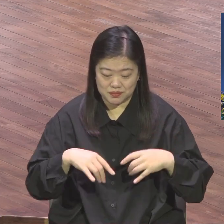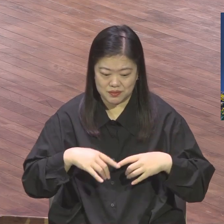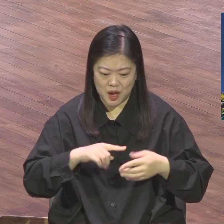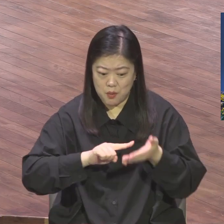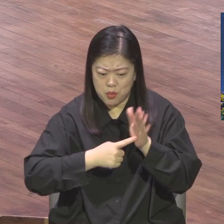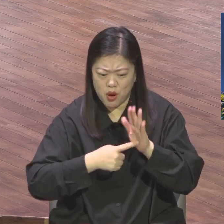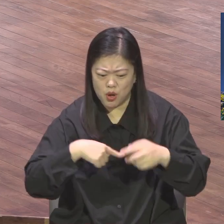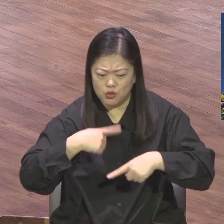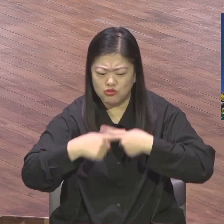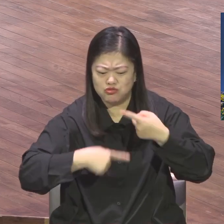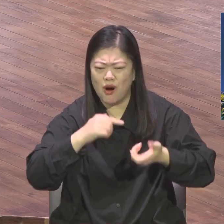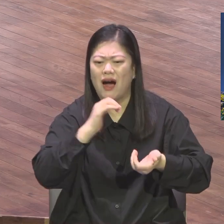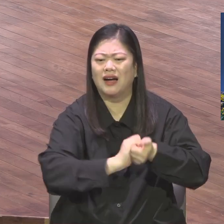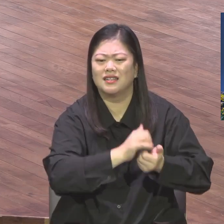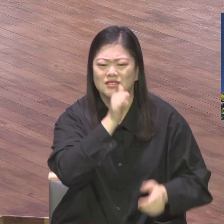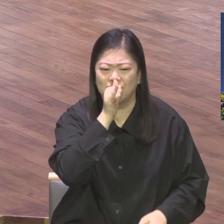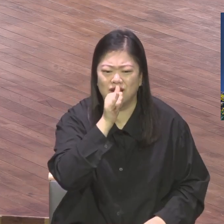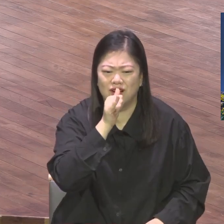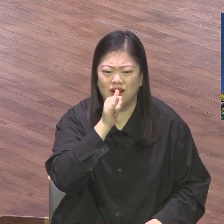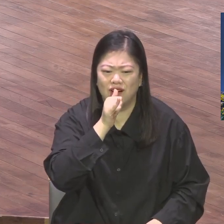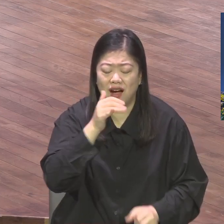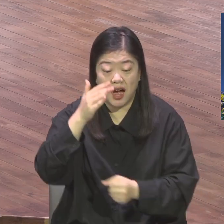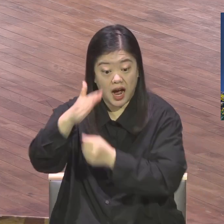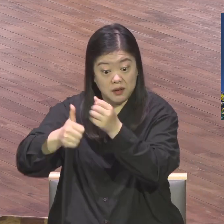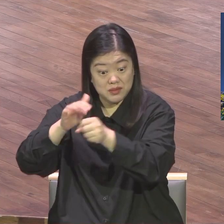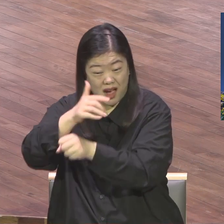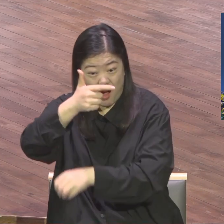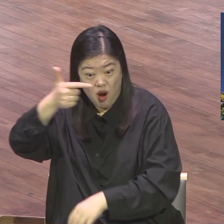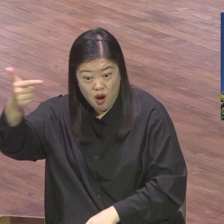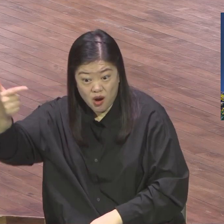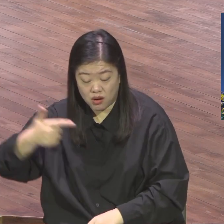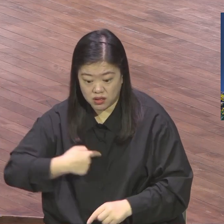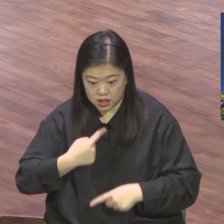자 우리에 대한 하나님의 사랑을 더 표현할 수 없을 만큼